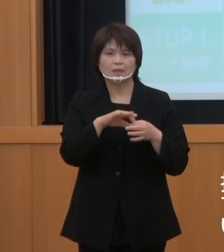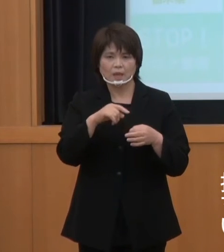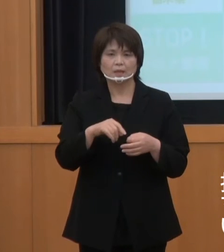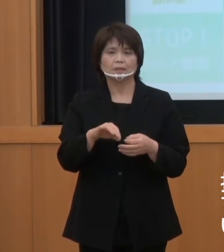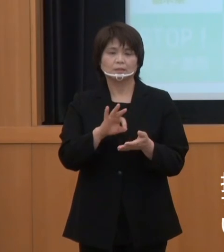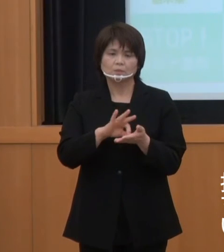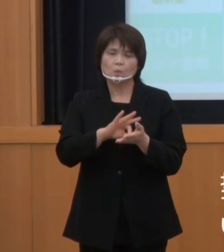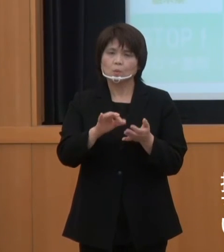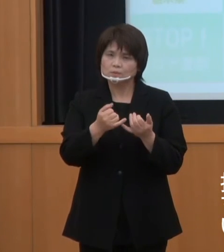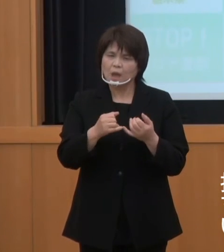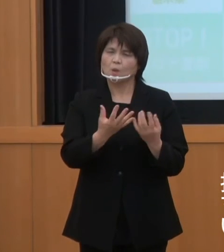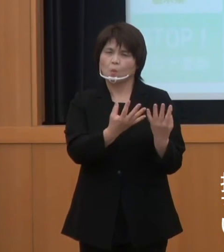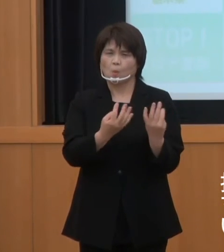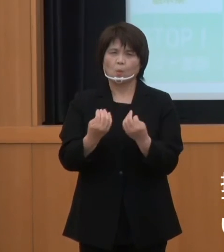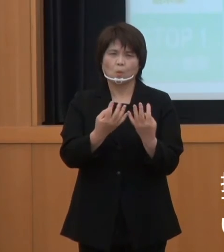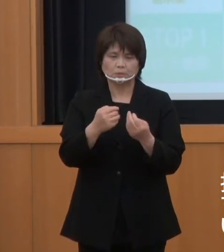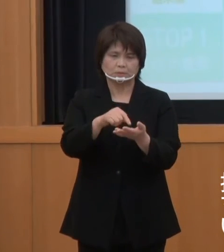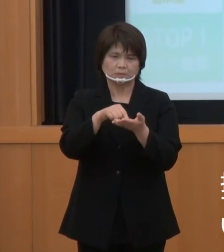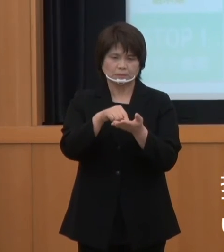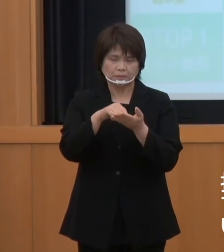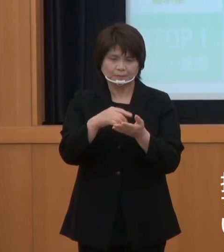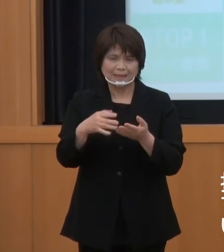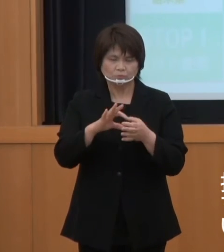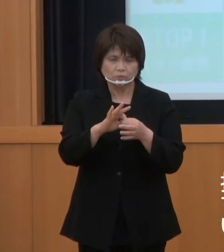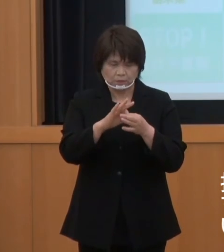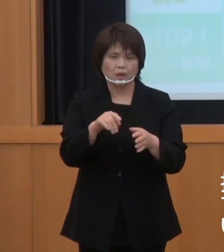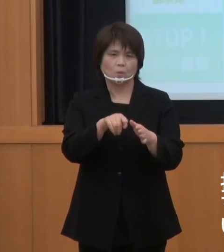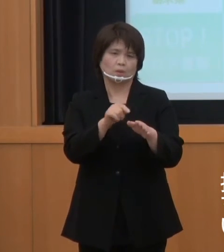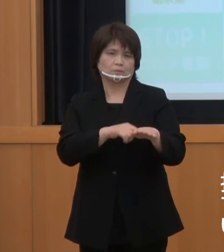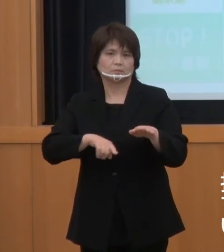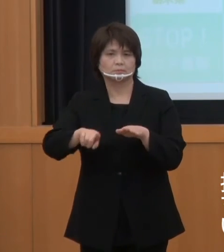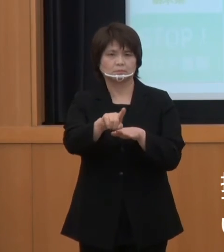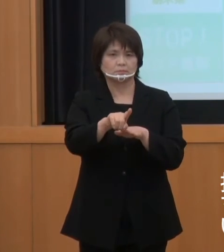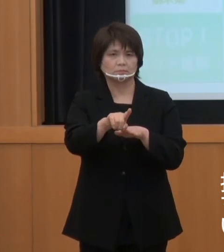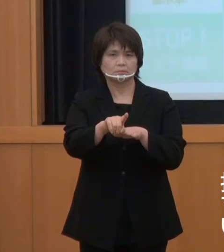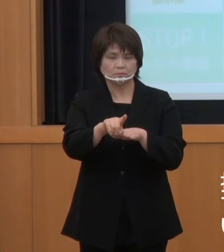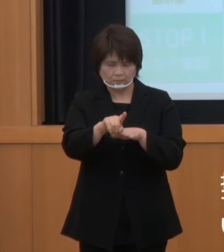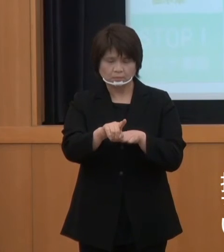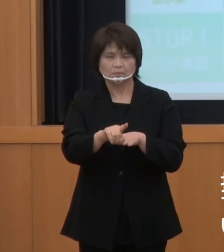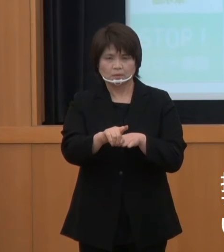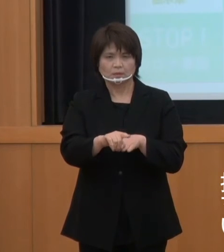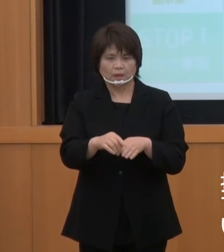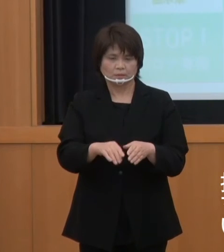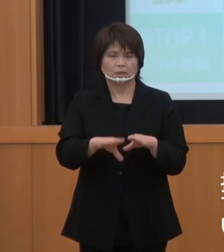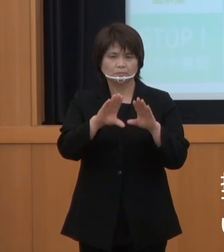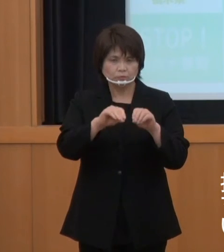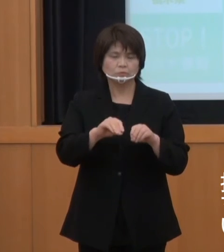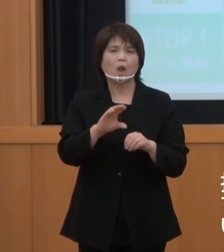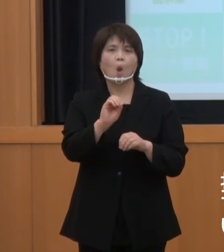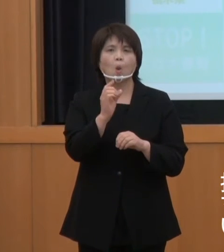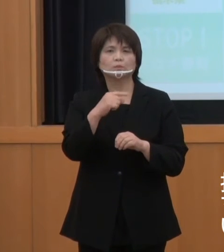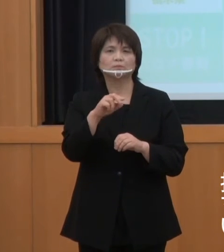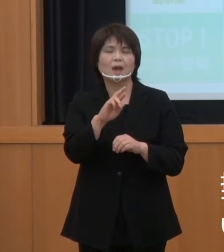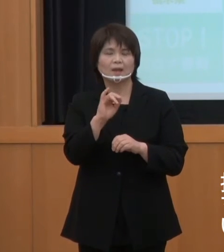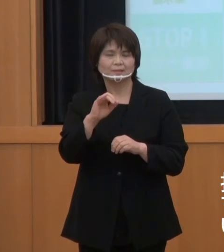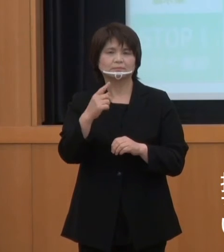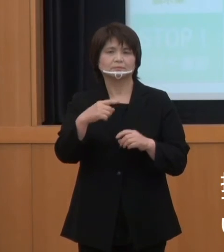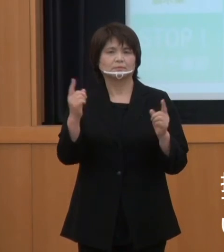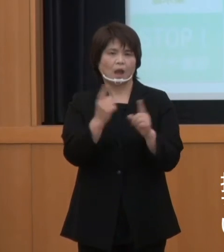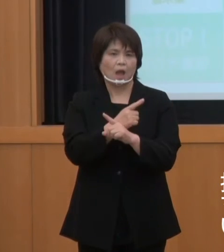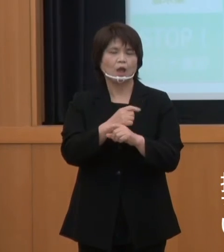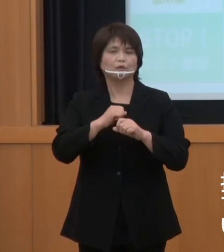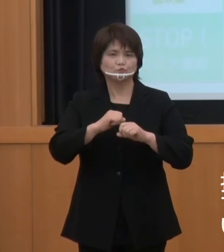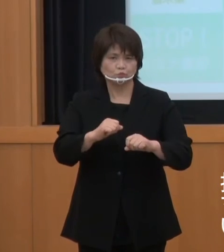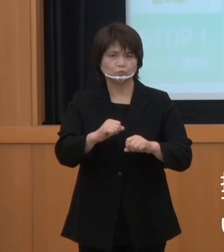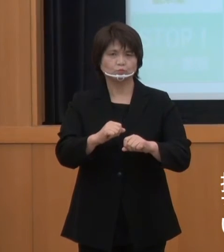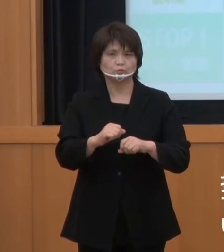用者が多い手続きから優先的にオンライン化を進めるとともに、応印を存続する手続きにつき